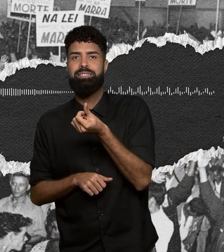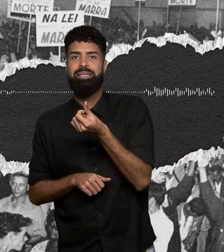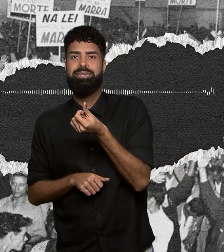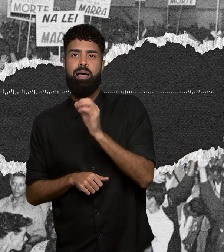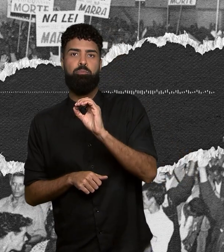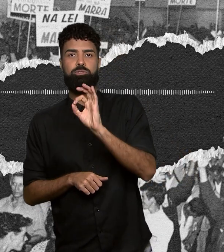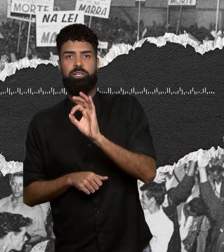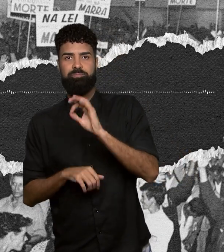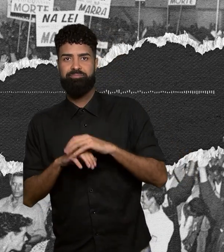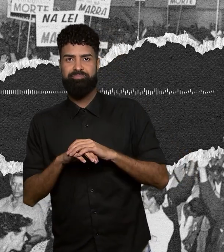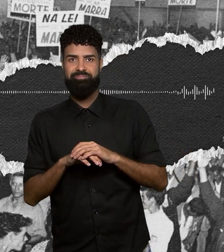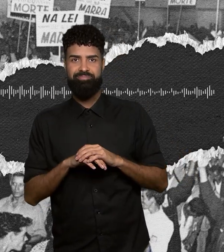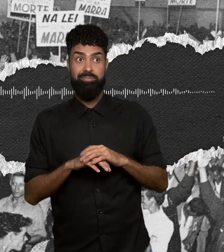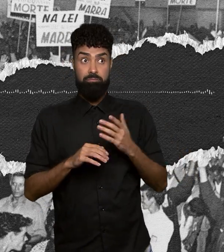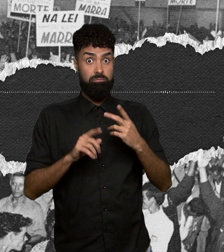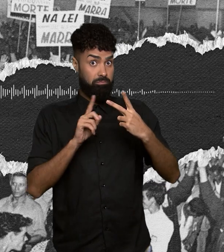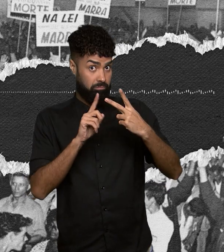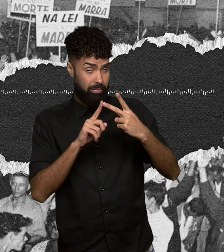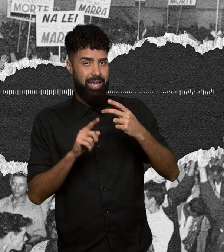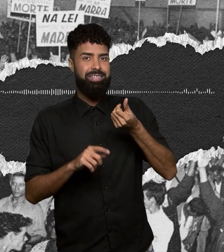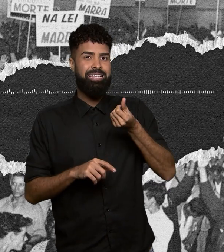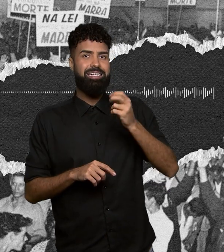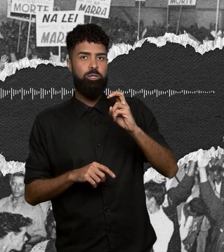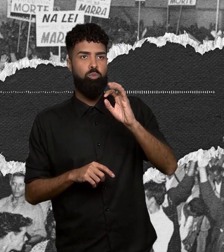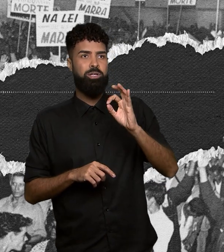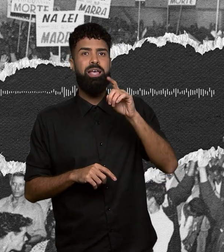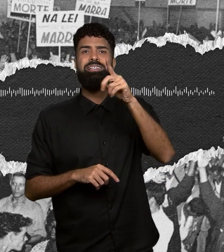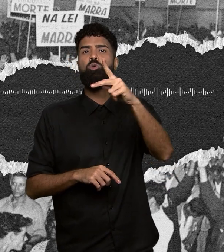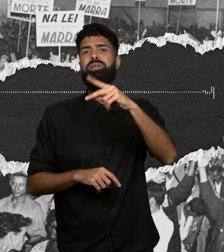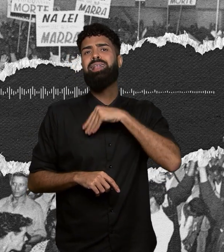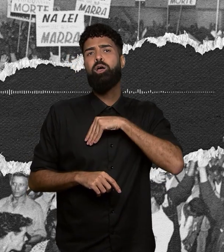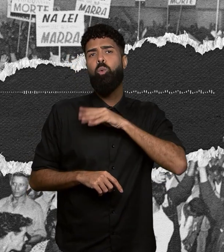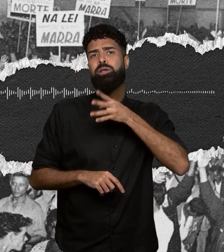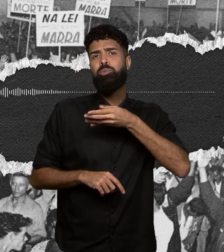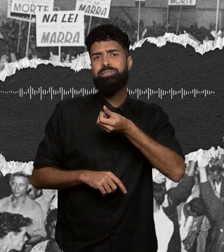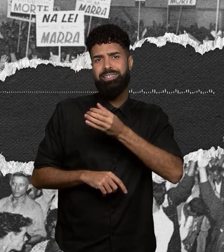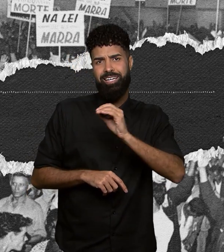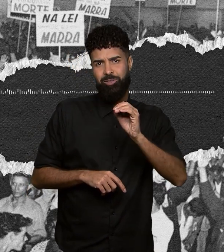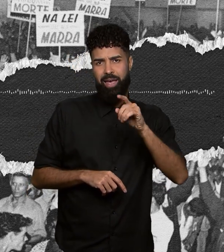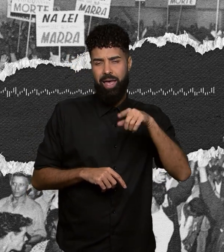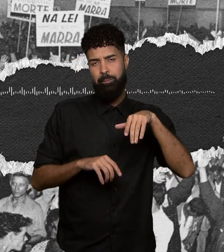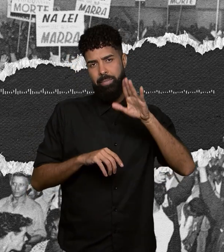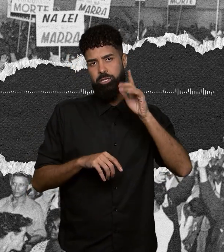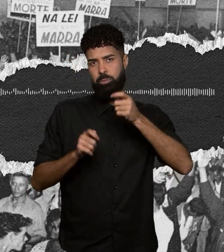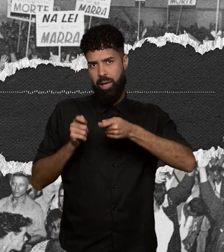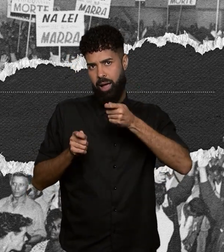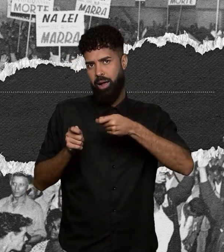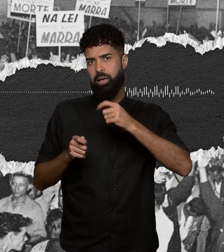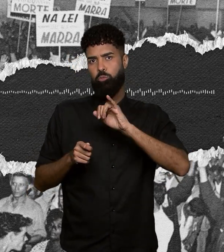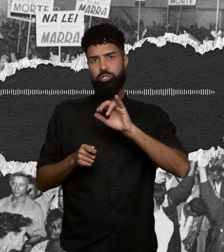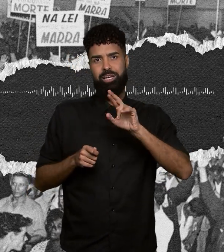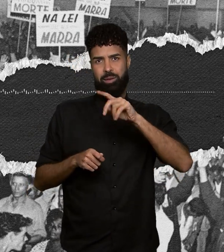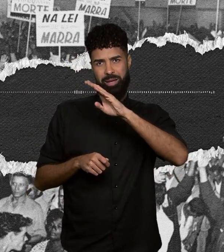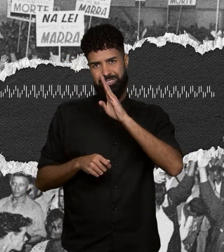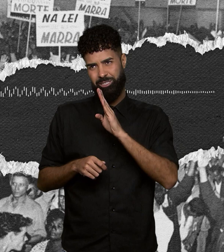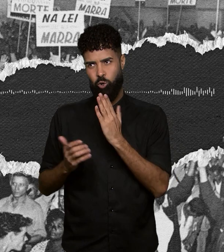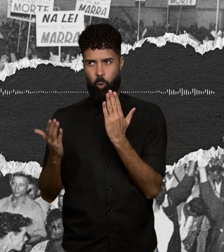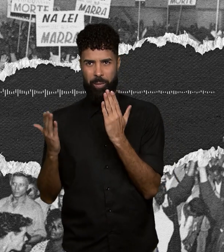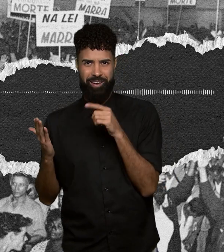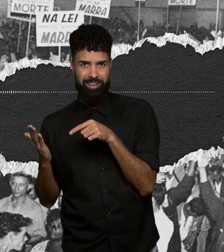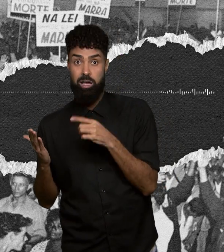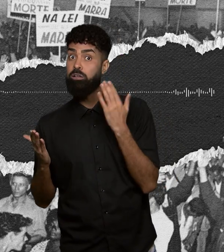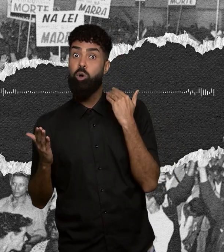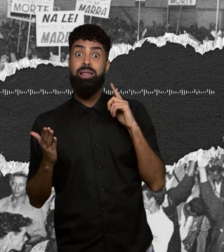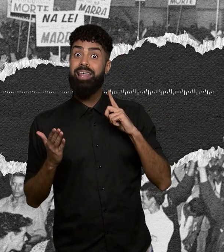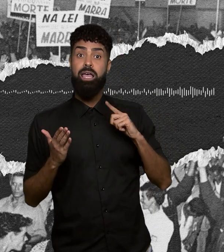era 65% do seu salário de R 4600 que é hoje a faixa que mais paga imposto de renda no Brasil existiam 15